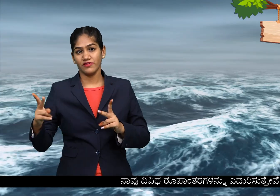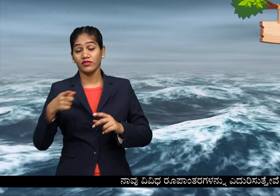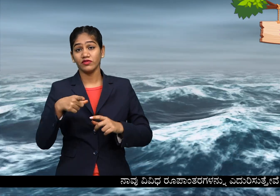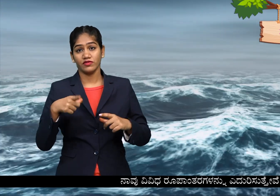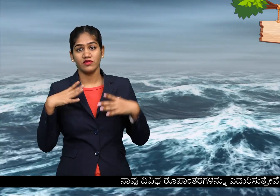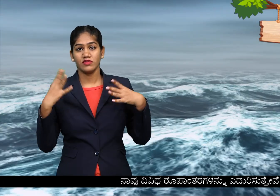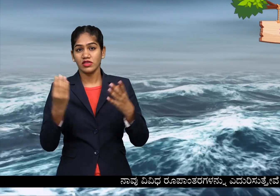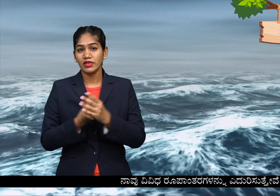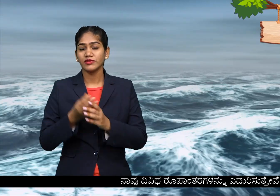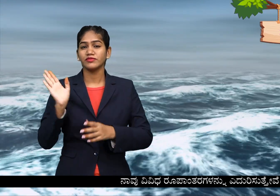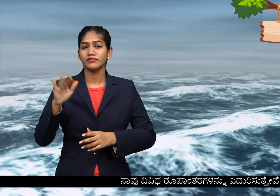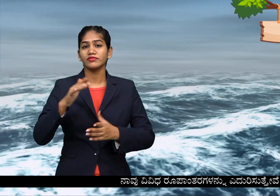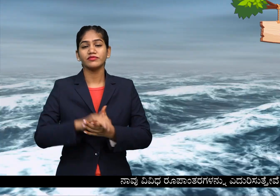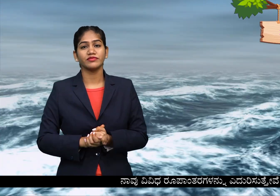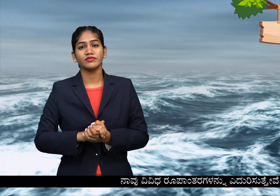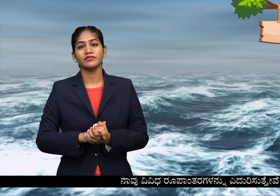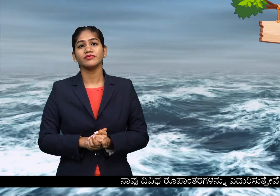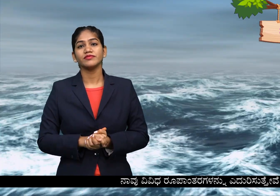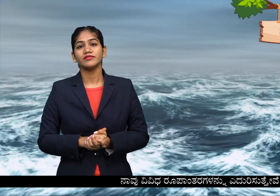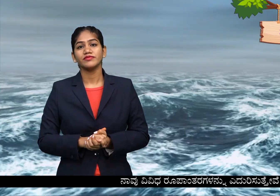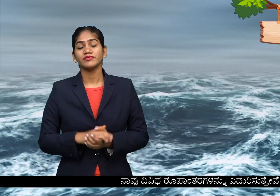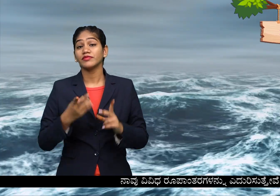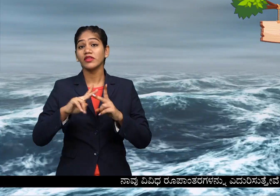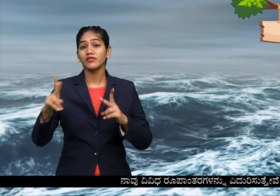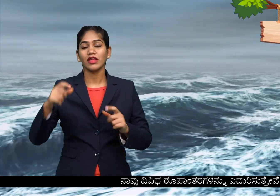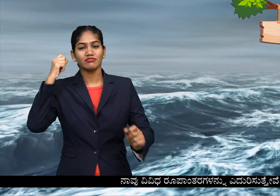ನಾವು ವಿವಿಧ ರೂಪಾಂತರಗಳನ್ನ ಎದುರಿಸುತ್ತೇವೆ.